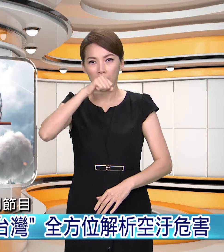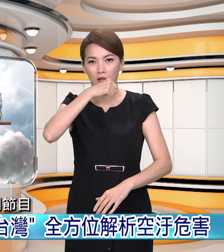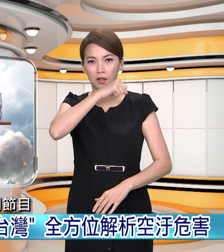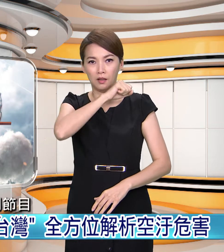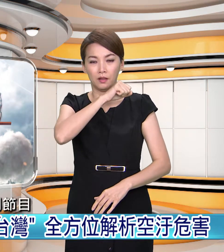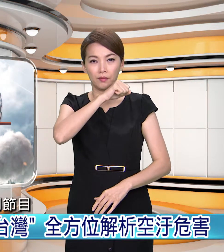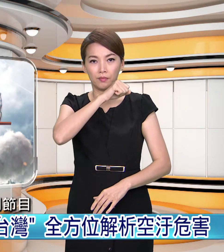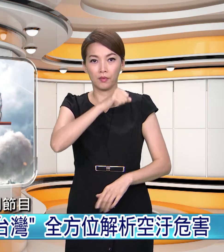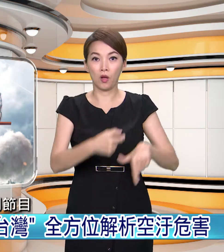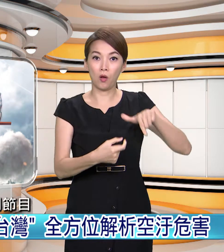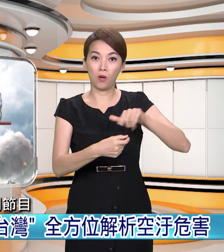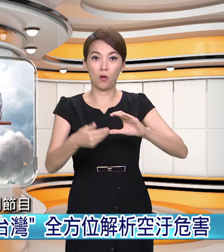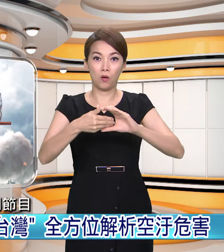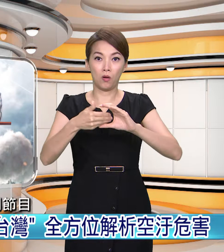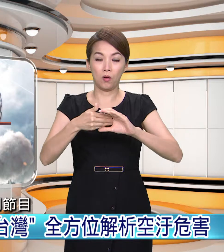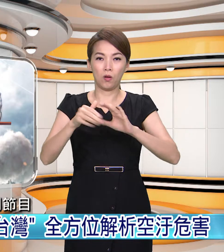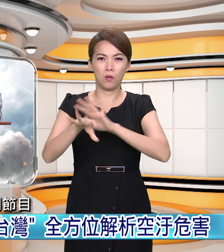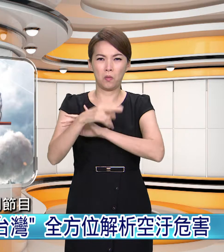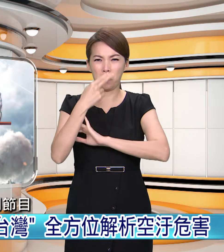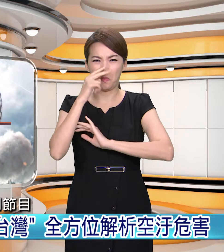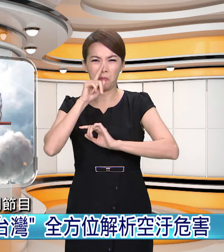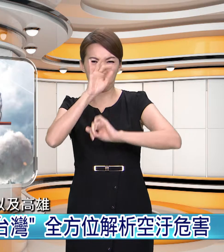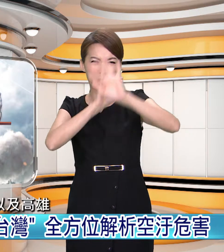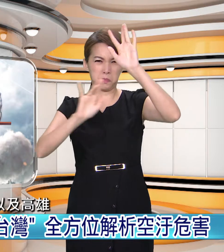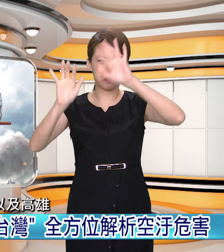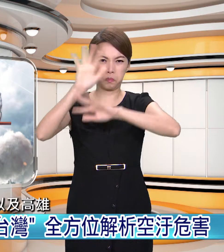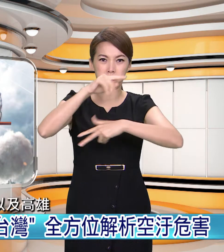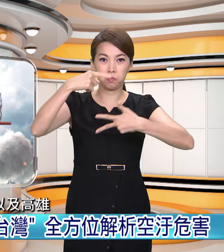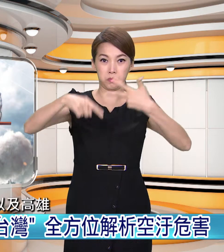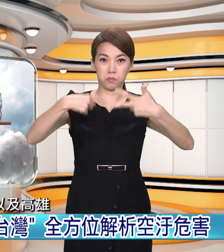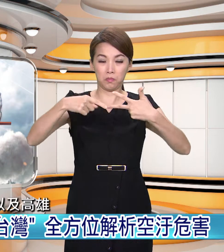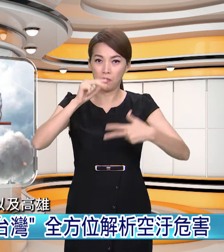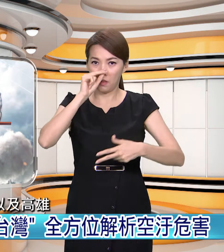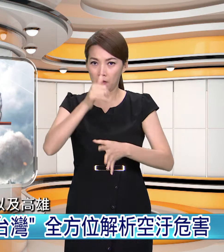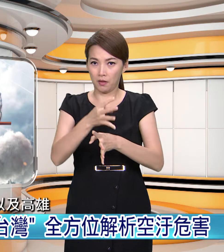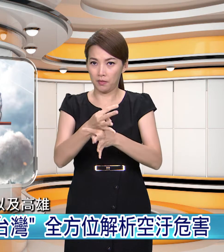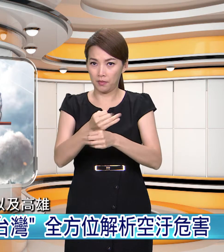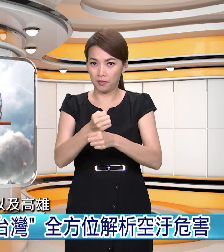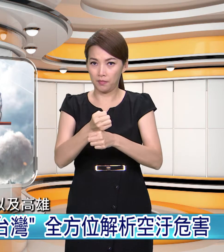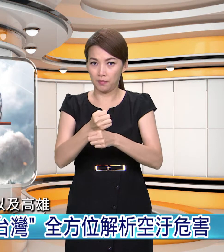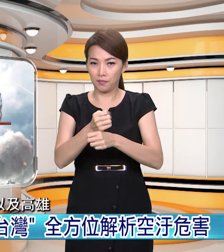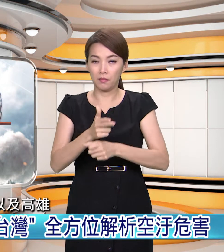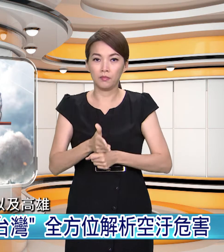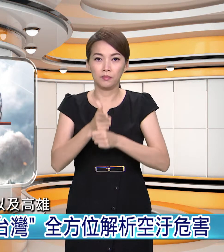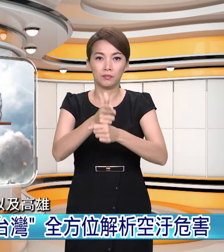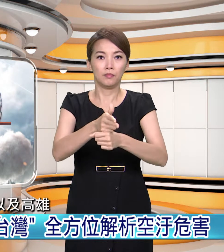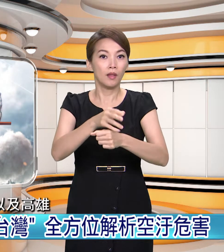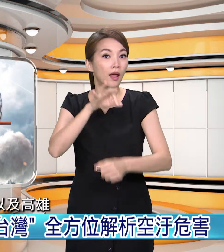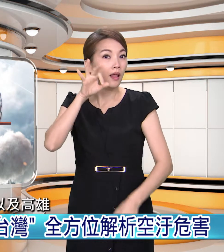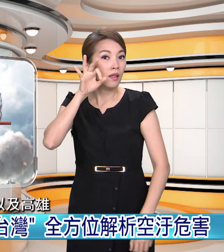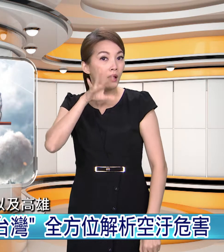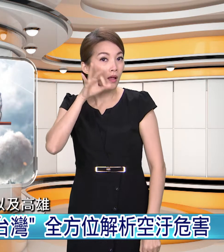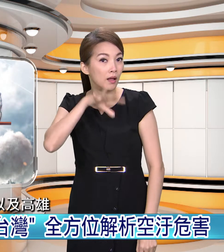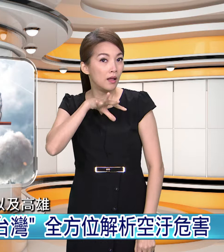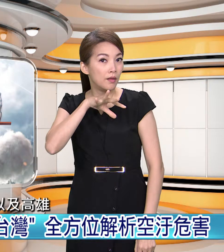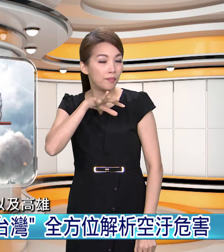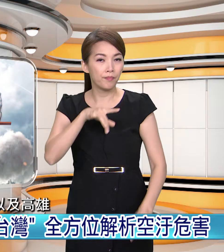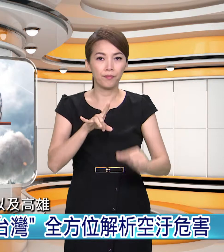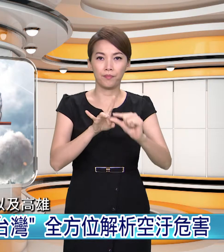视空污周特别节目，前往彰化、台中以及高雄